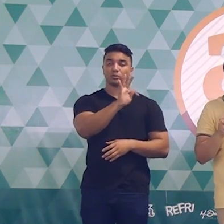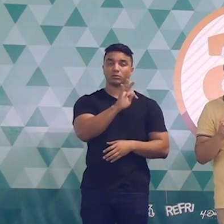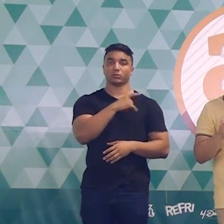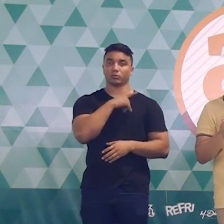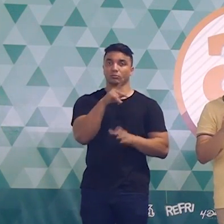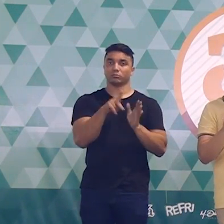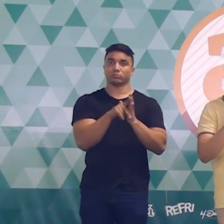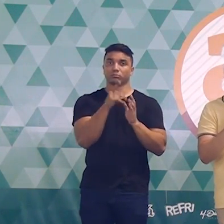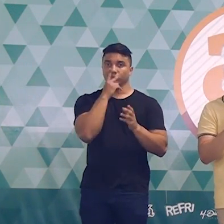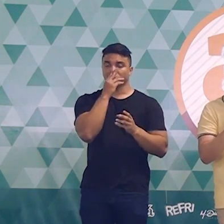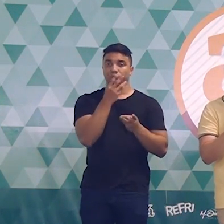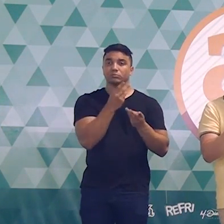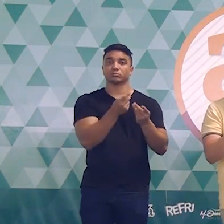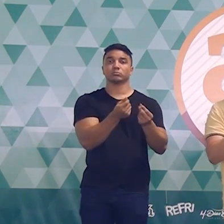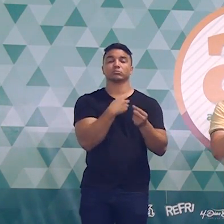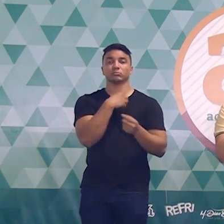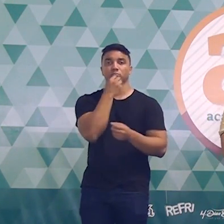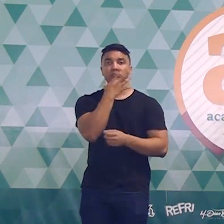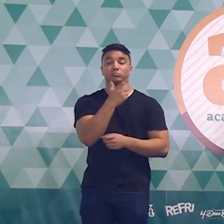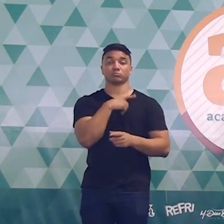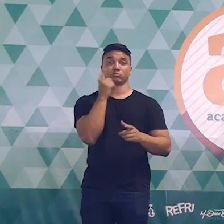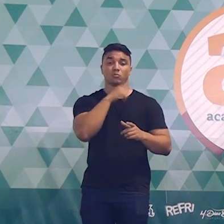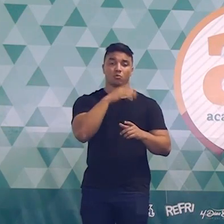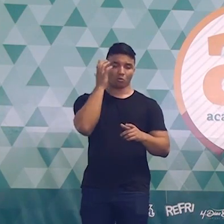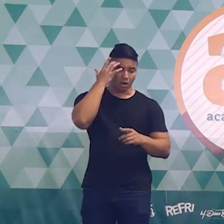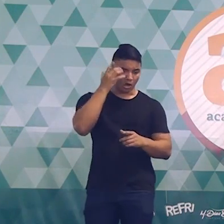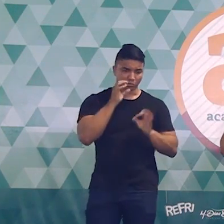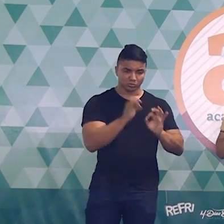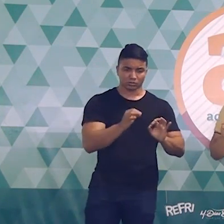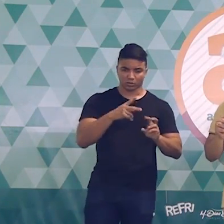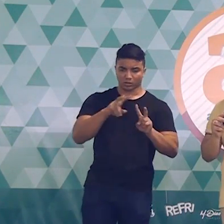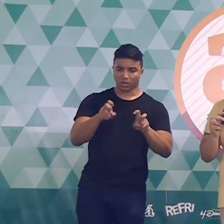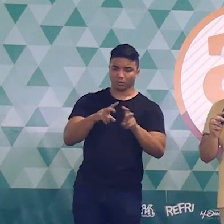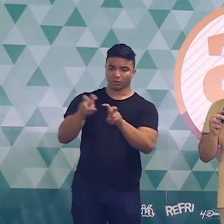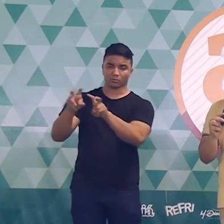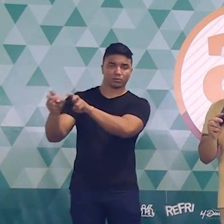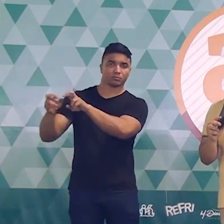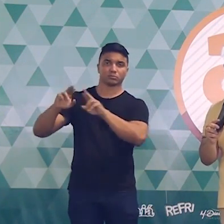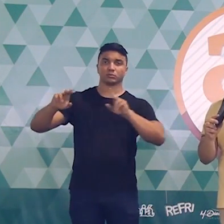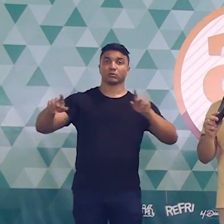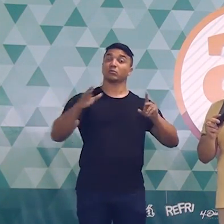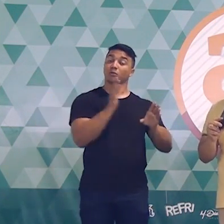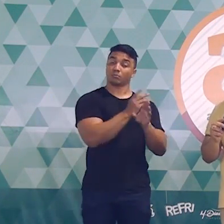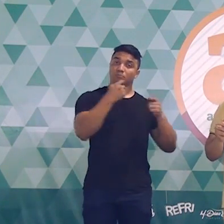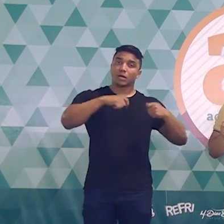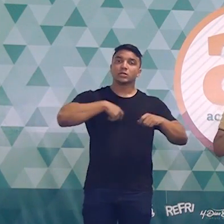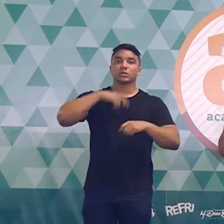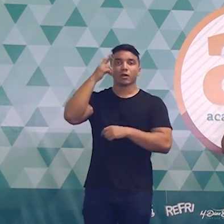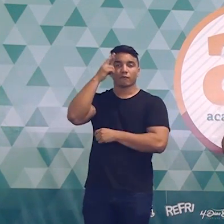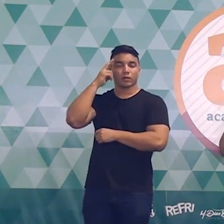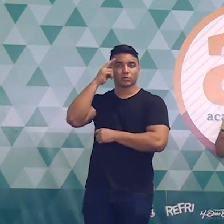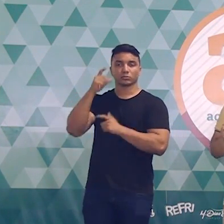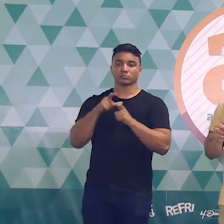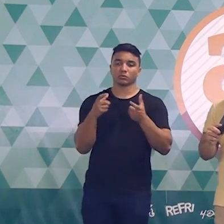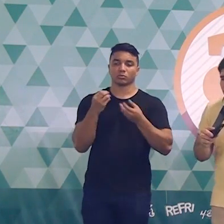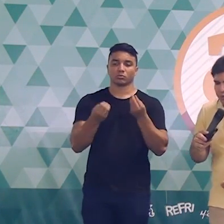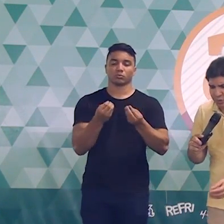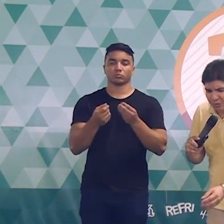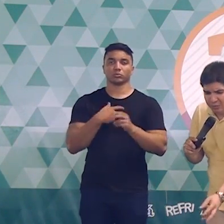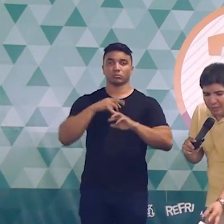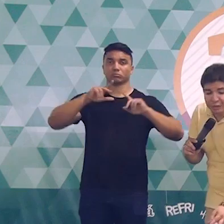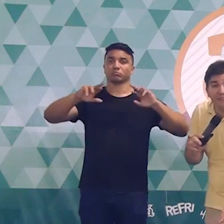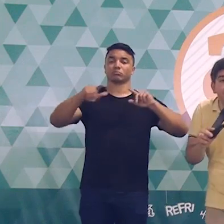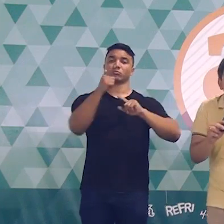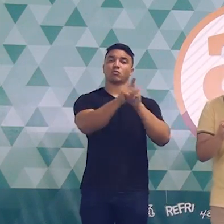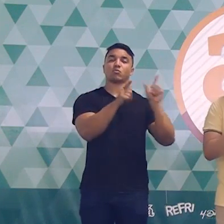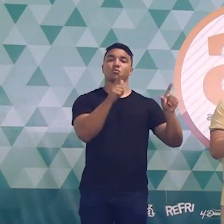no Enem. Tem vários anos que as pessoas dizem, este ano é o ano deste tema, porque este tema merece uma reflexão em termos de prova, como vários